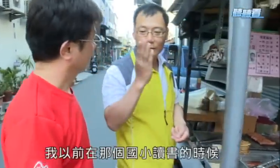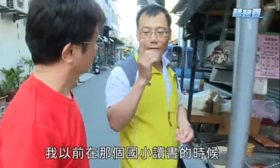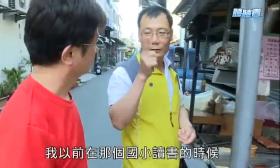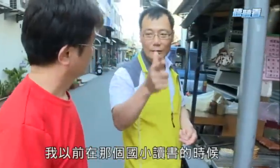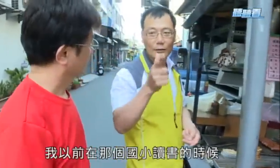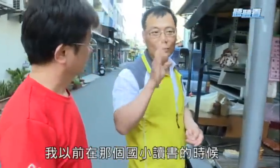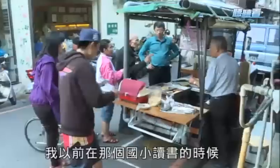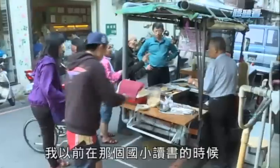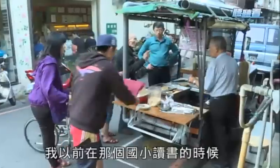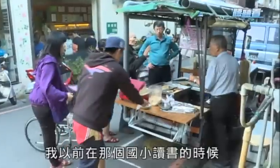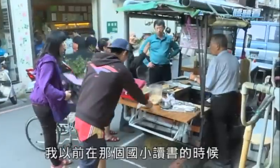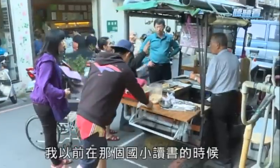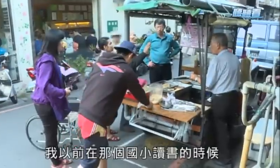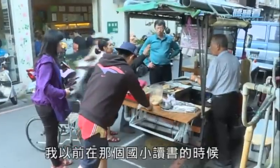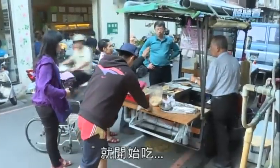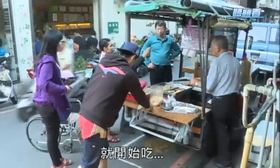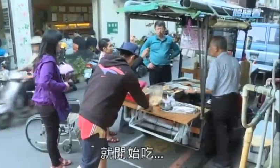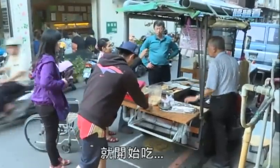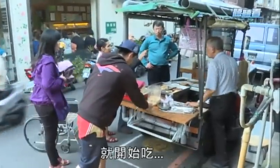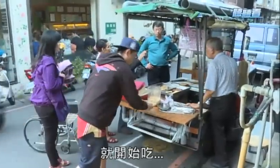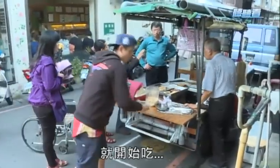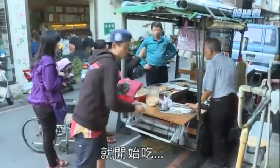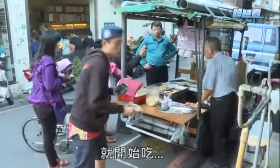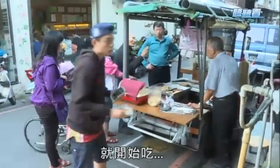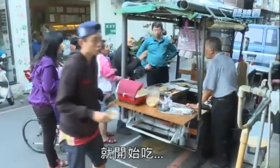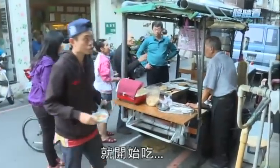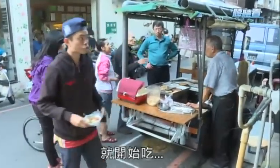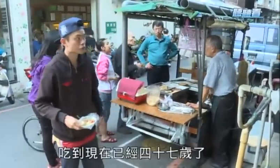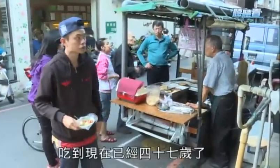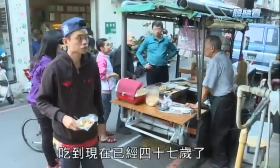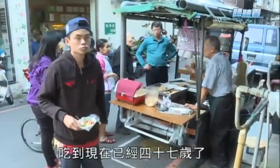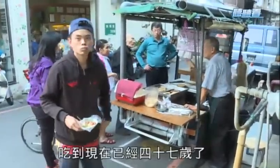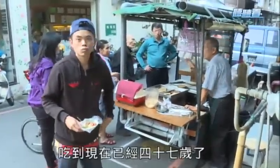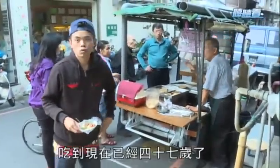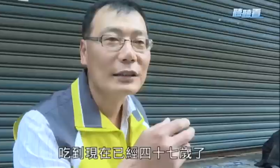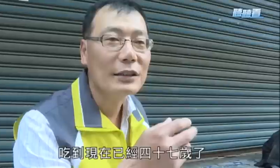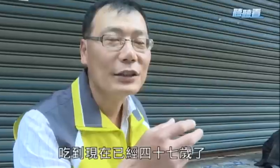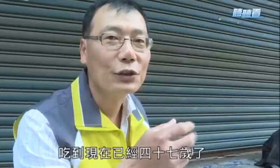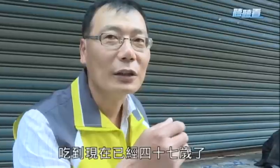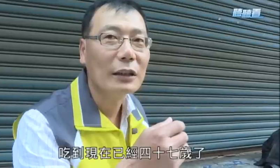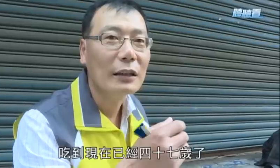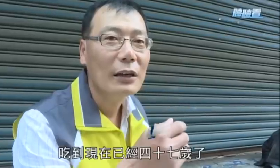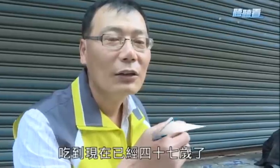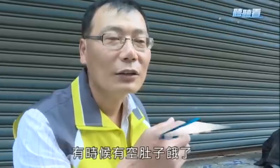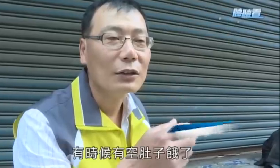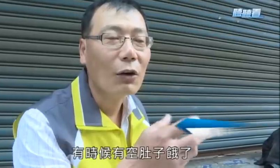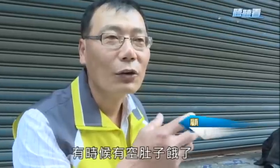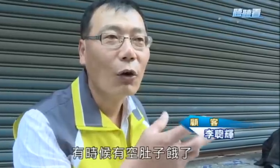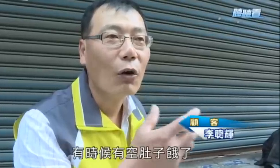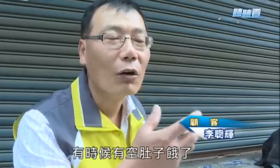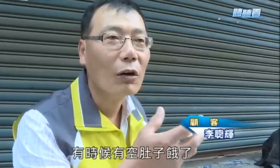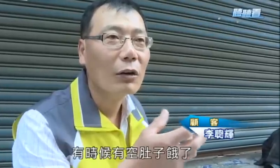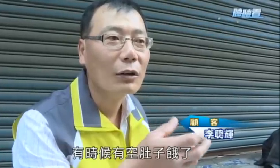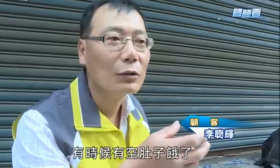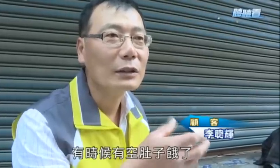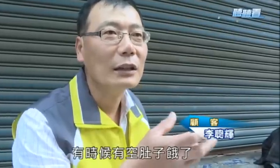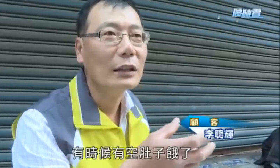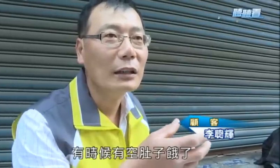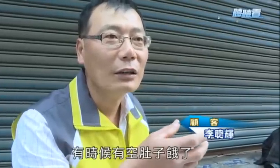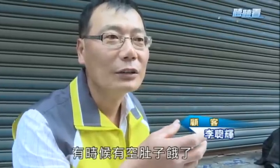在那个国小读书的时候，就在一直吃，直到现在已经40几岁了。有时候有空哦，肚子饿了，就